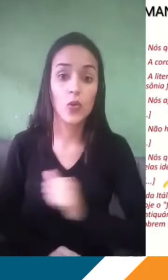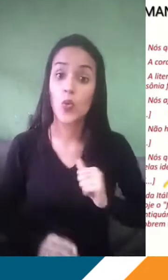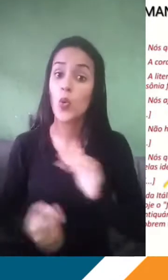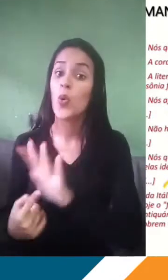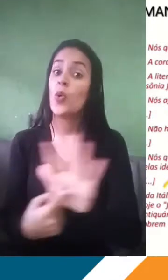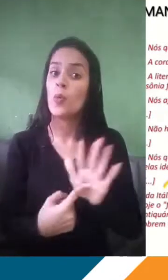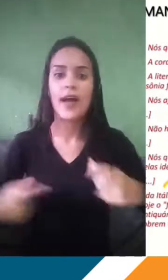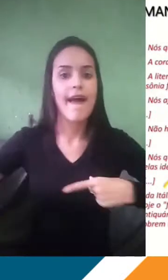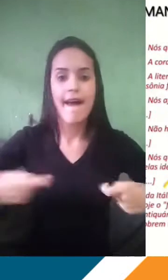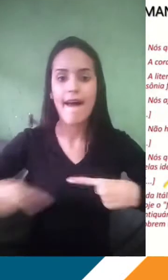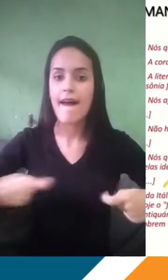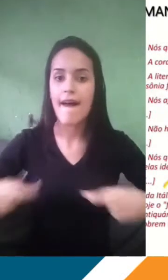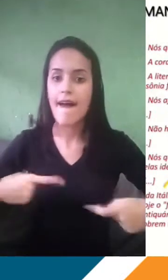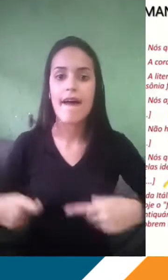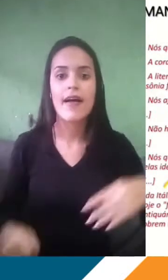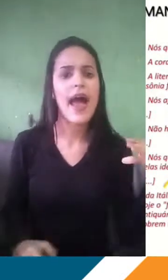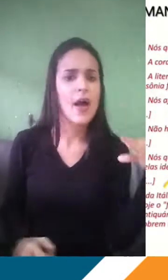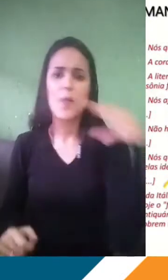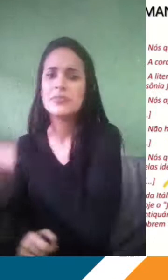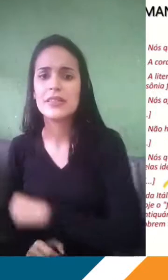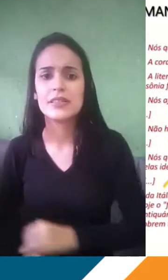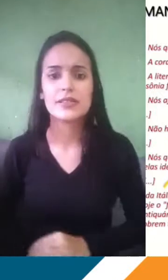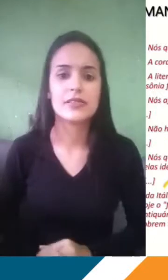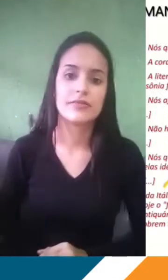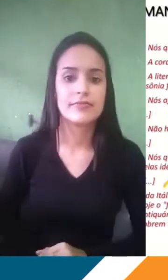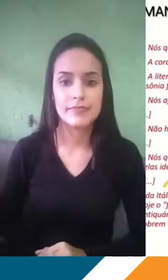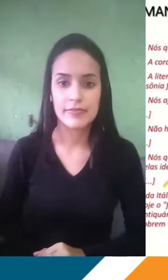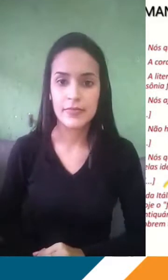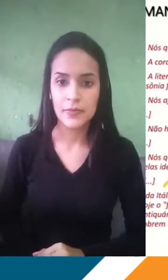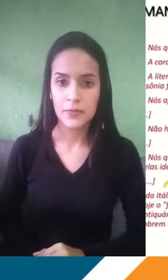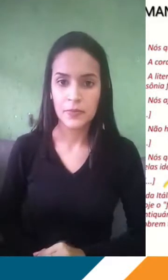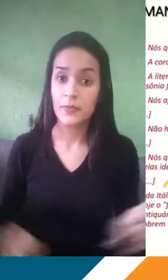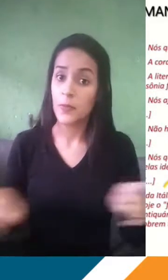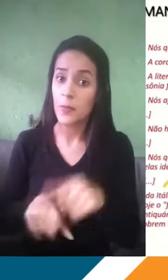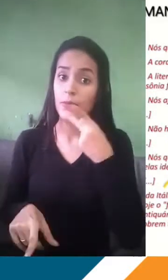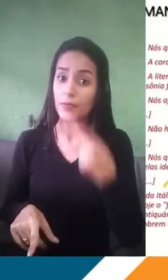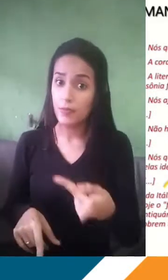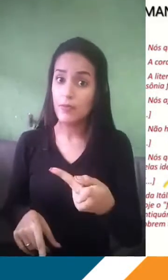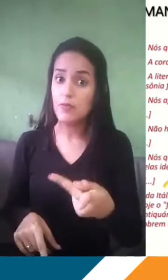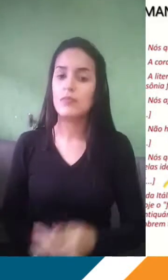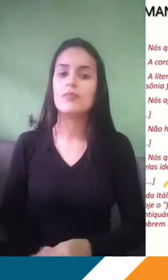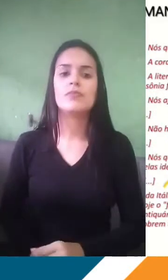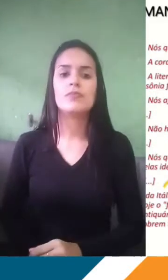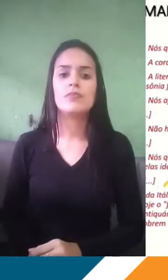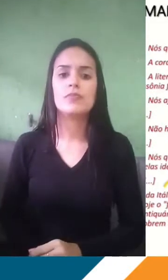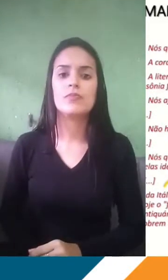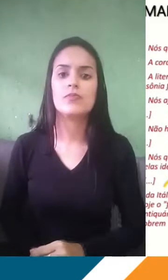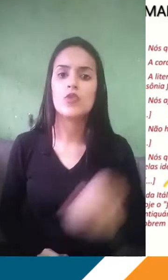violência, a guerra, a velocidade e também fala de uma certa renovação de que a Itália necessita.